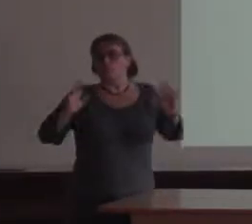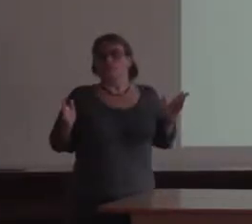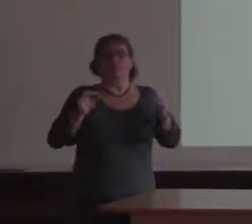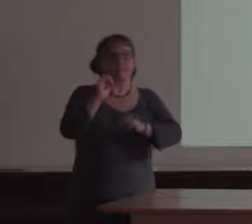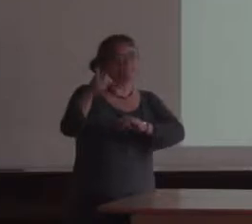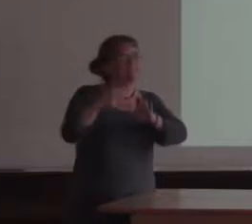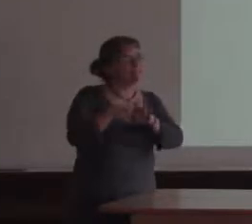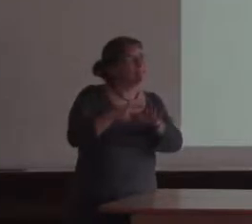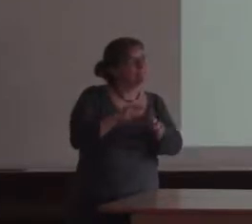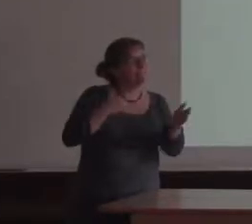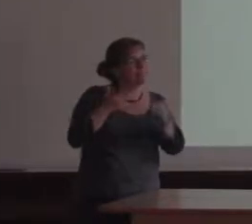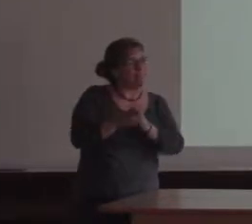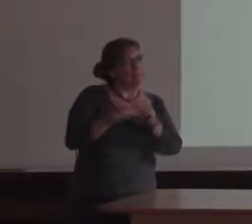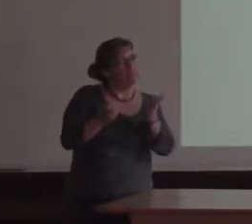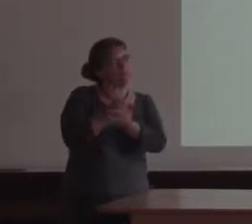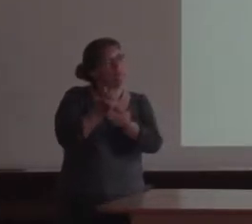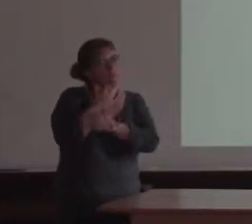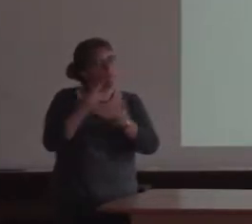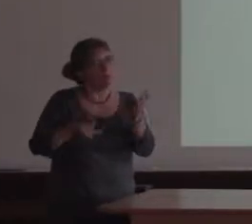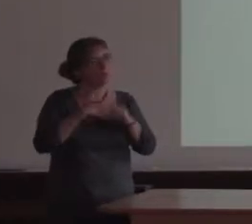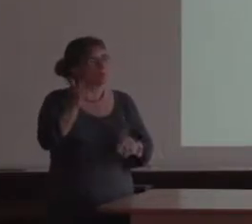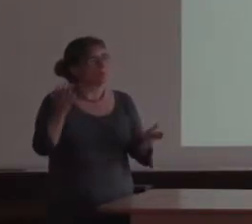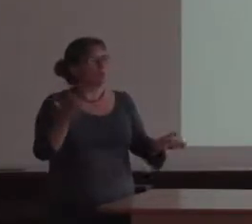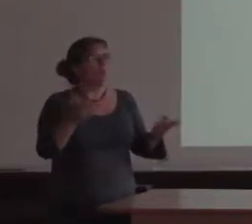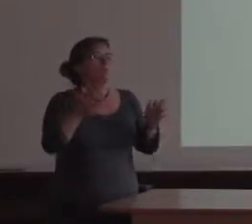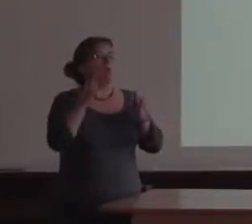la plupart des choses que je vais montrer concernent PyTest.